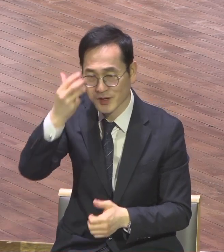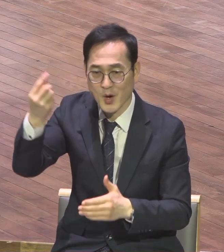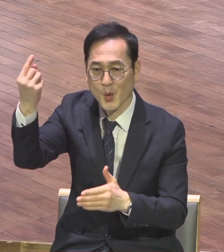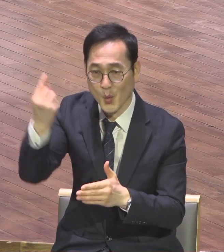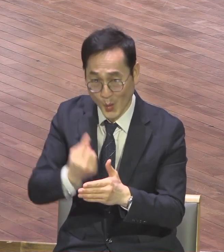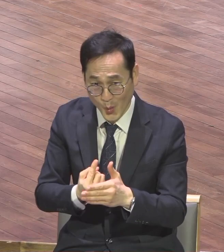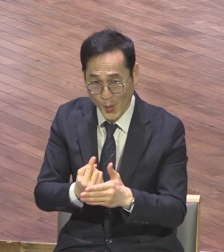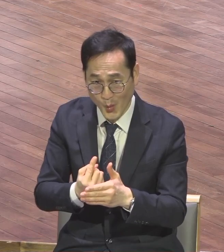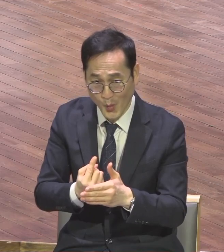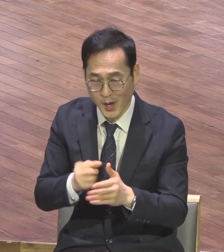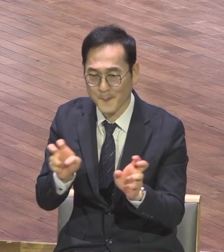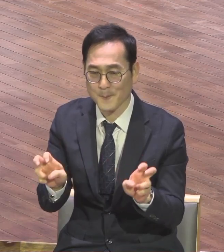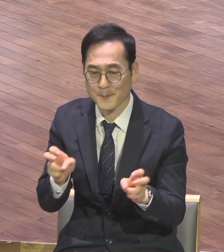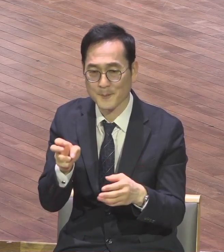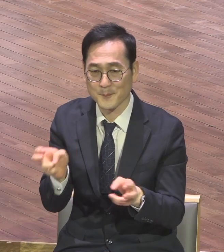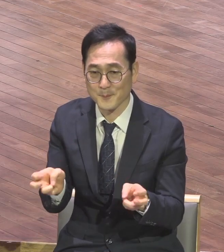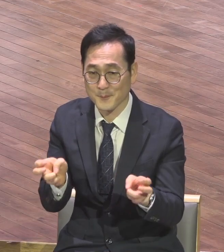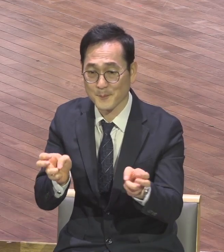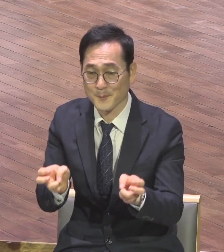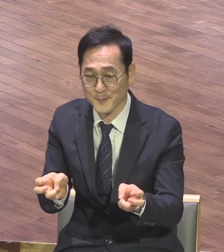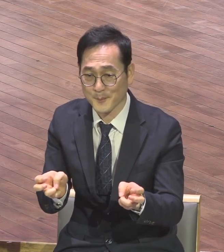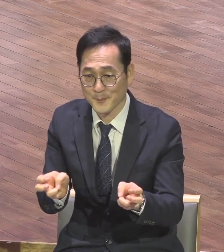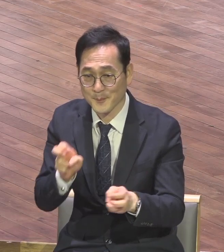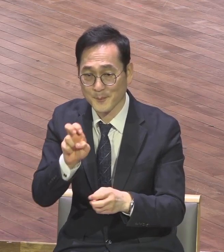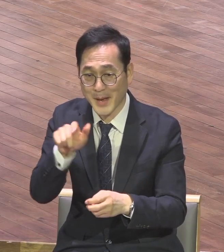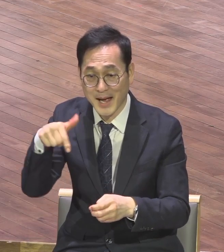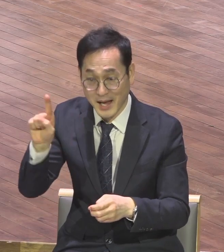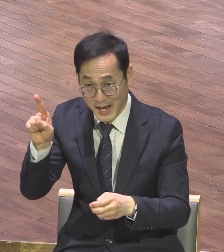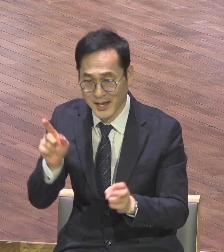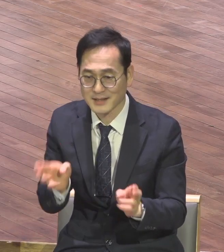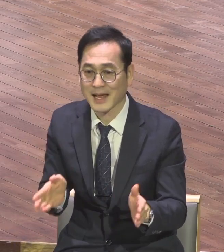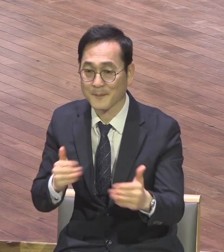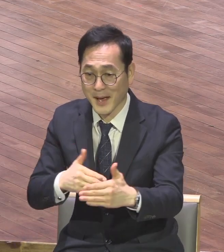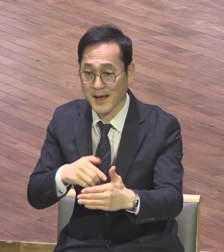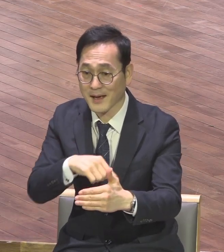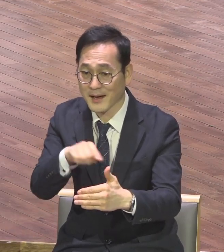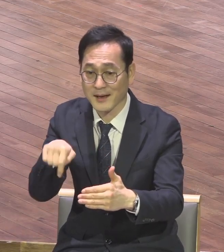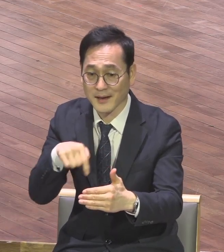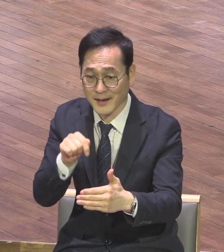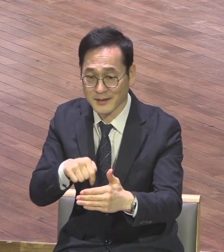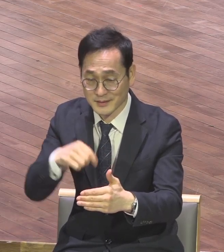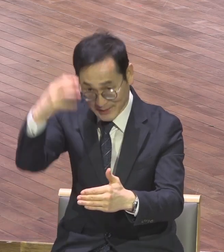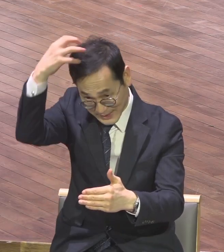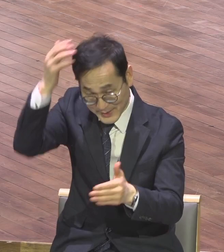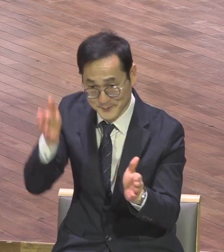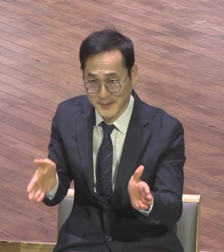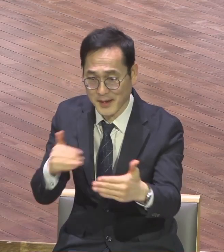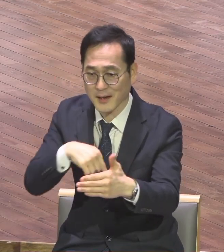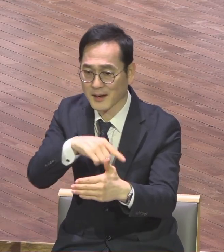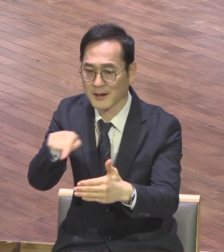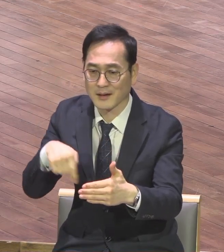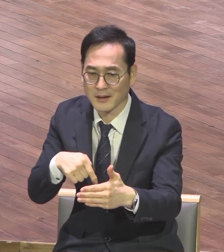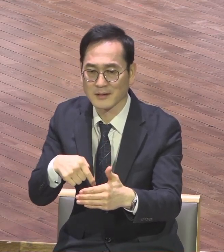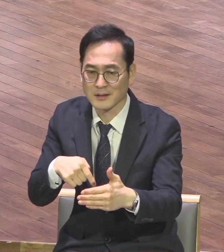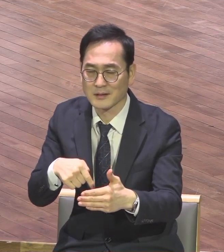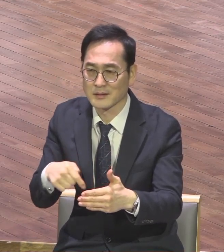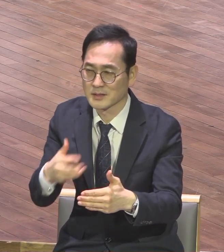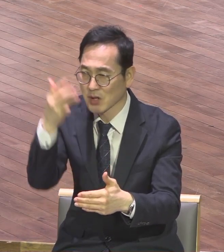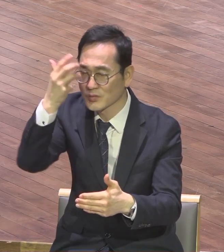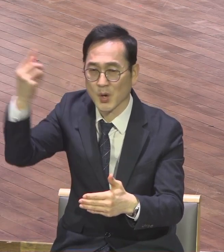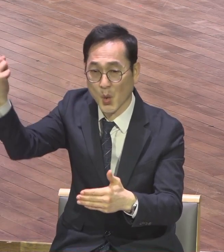강림하게 하셨습니다. 거기에 모여있던 120명 성도 전부가 다 성령의 충만함을